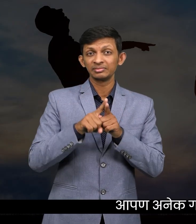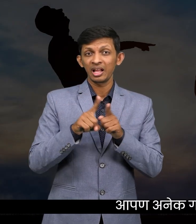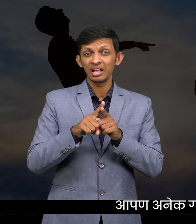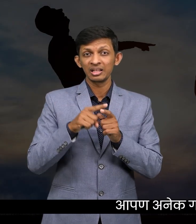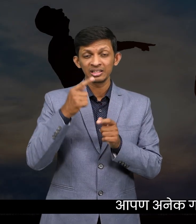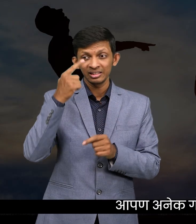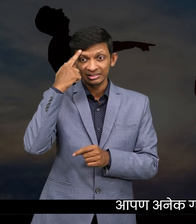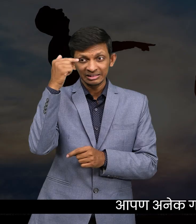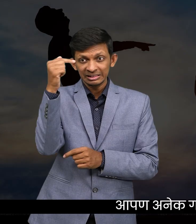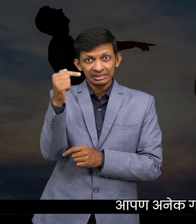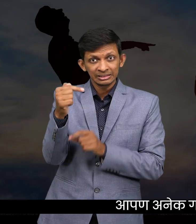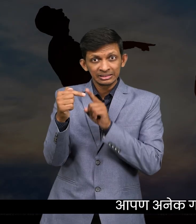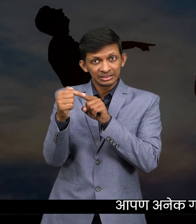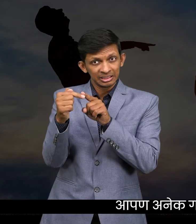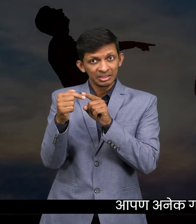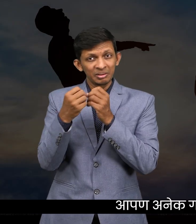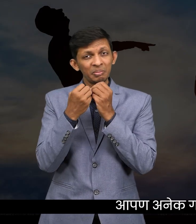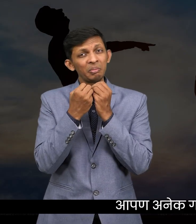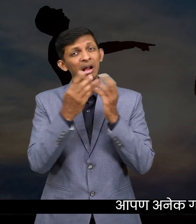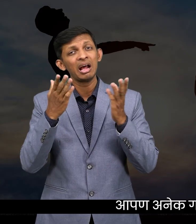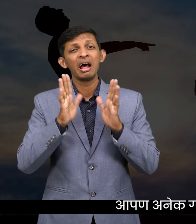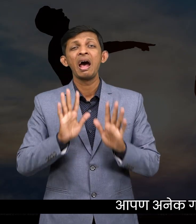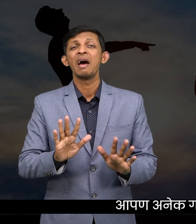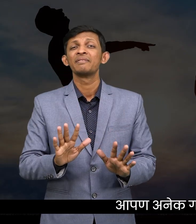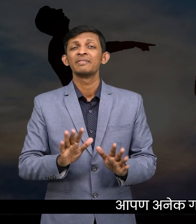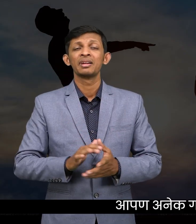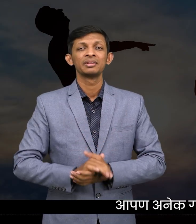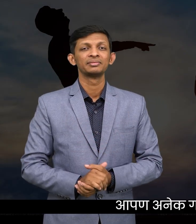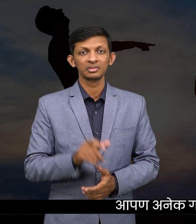आपण अनेक गोष्टींबद्दल पूर्वग्रह बाळगू शकतो.